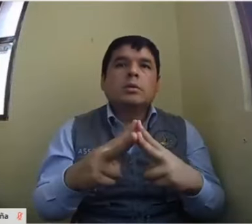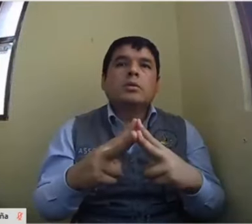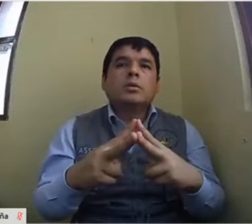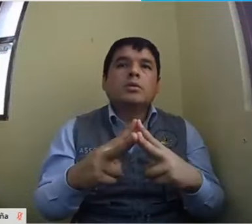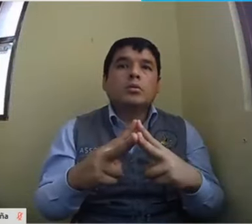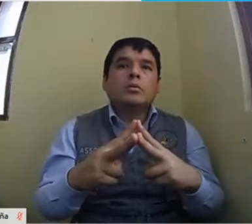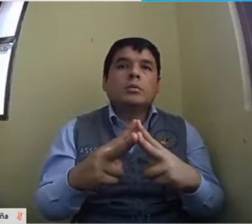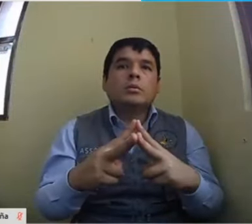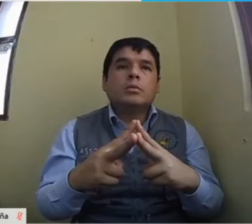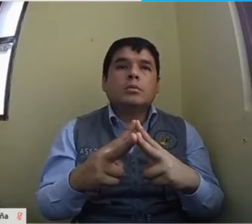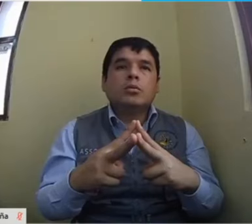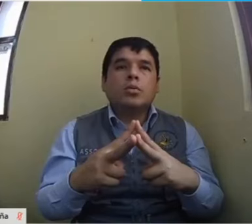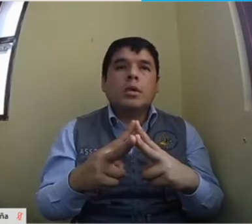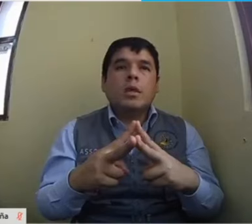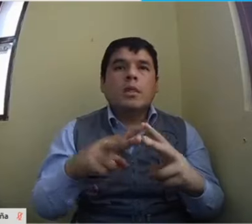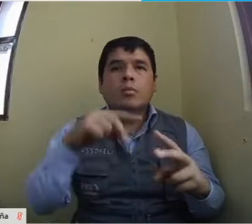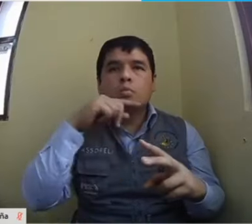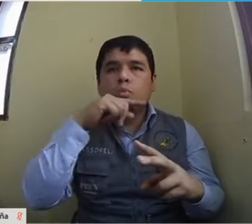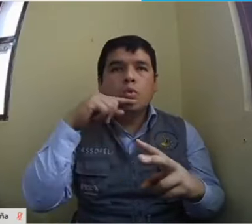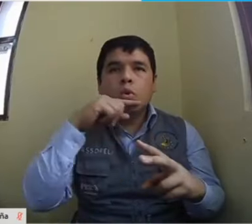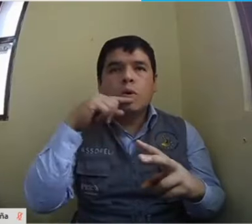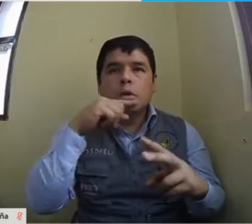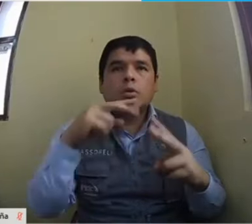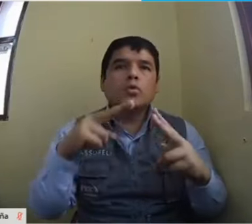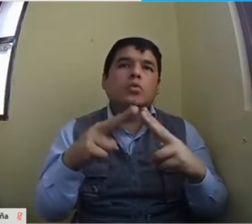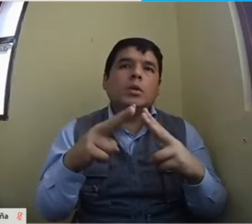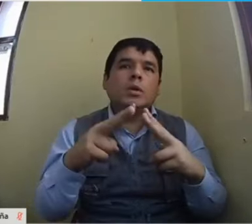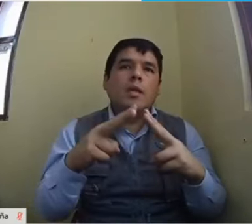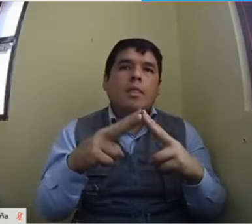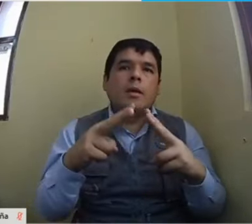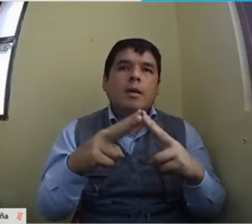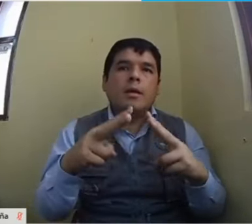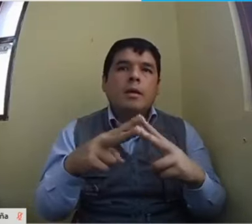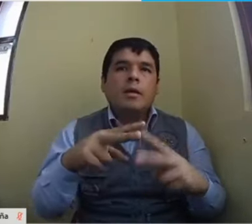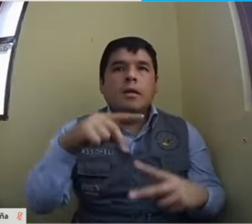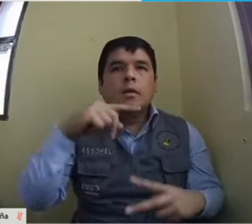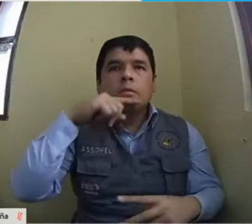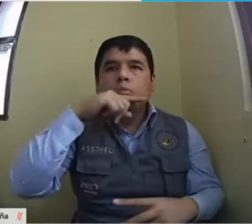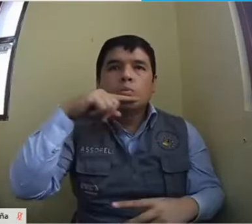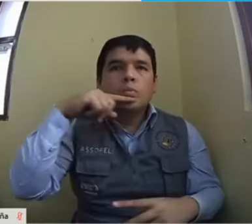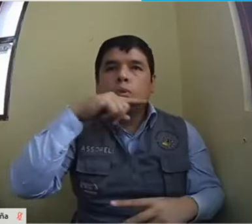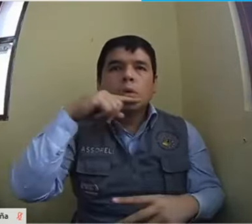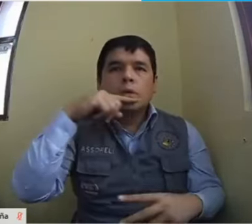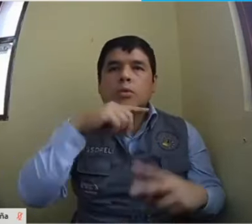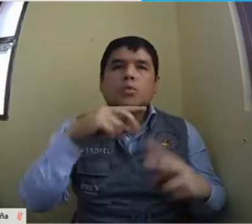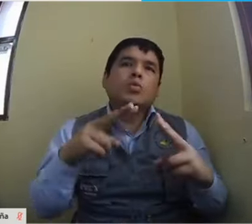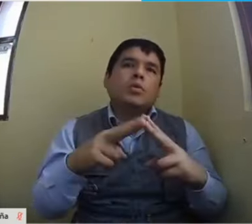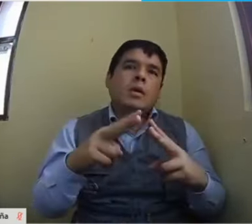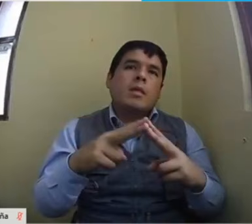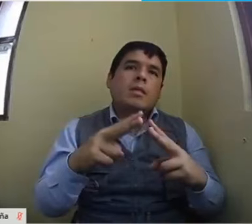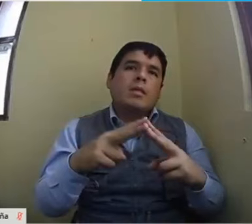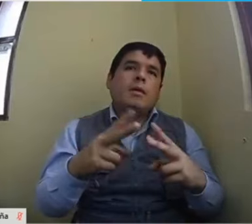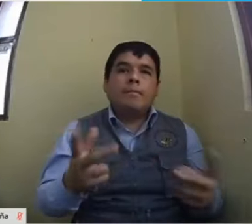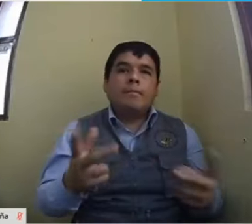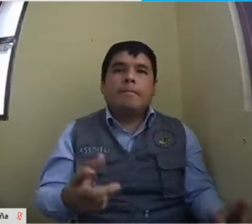Igual, Cintia, sí. Cuñada. Igual, es el género y juntando dos Bs en cada mano.